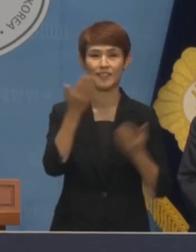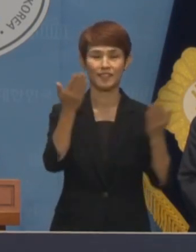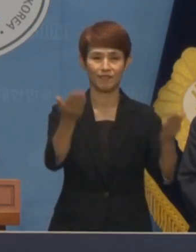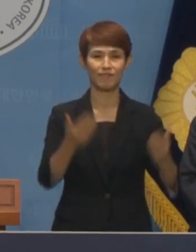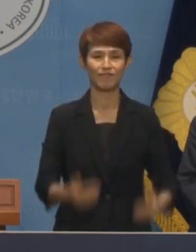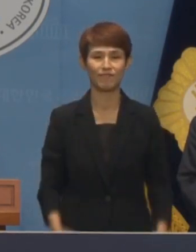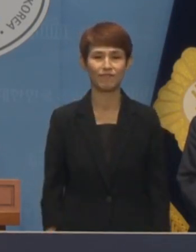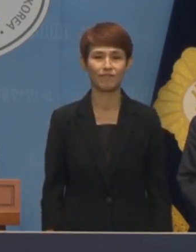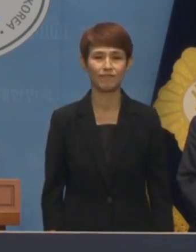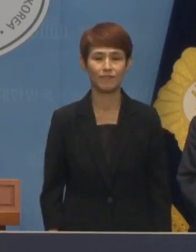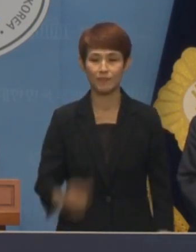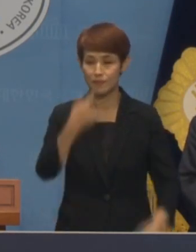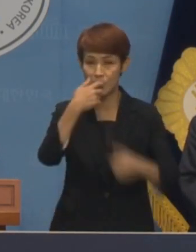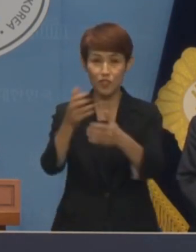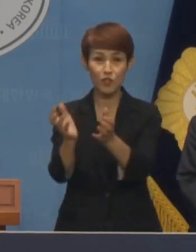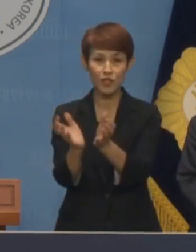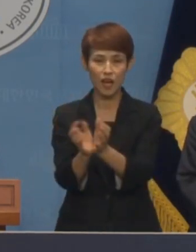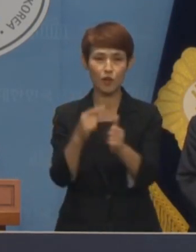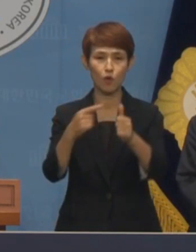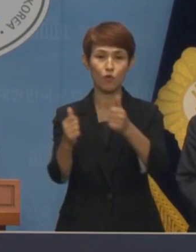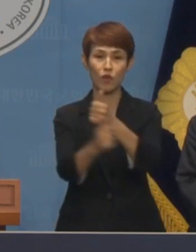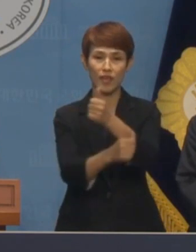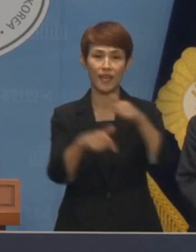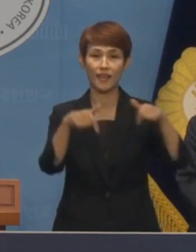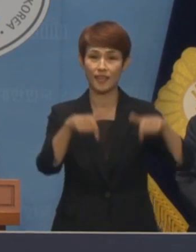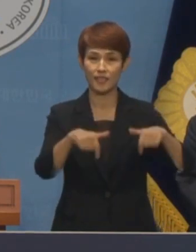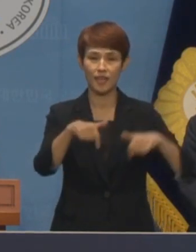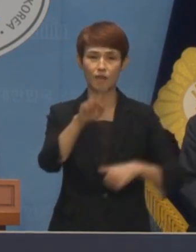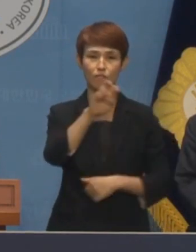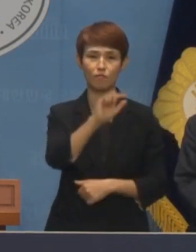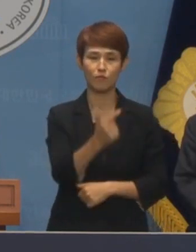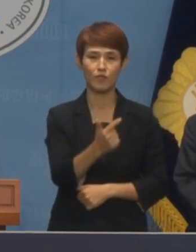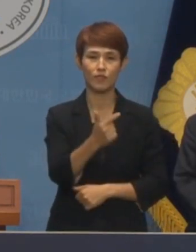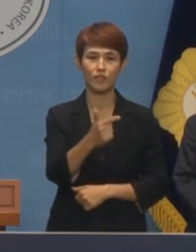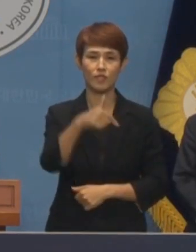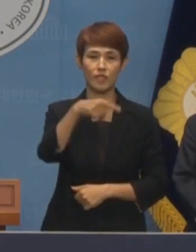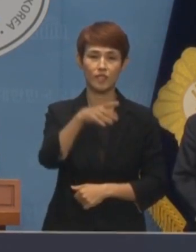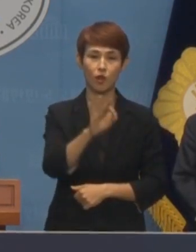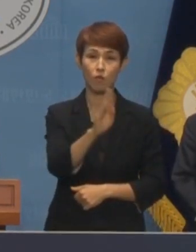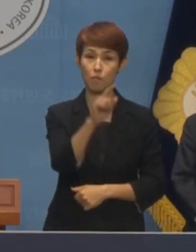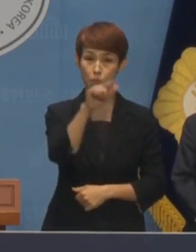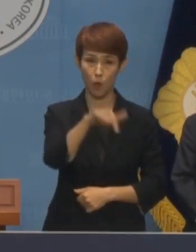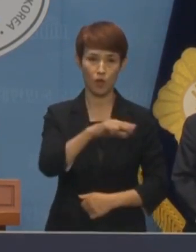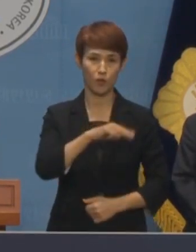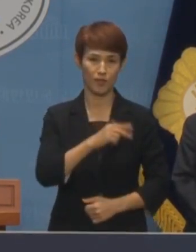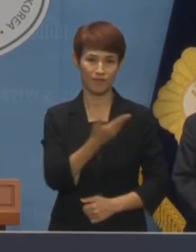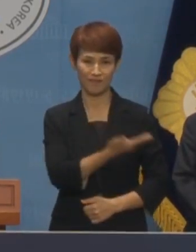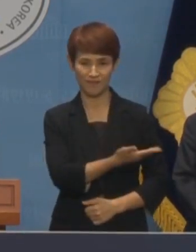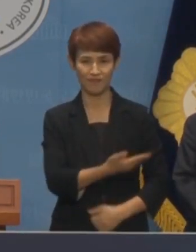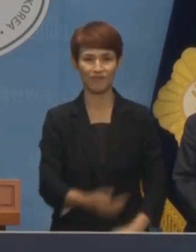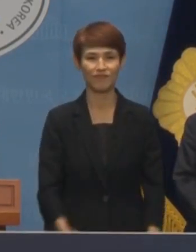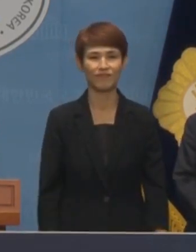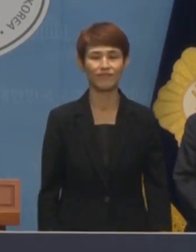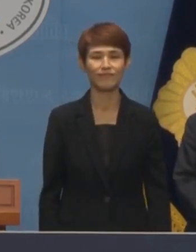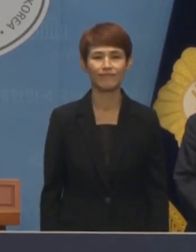소개해드리겠습니다. 더불어민주당 교육위원회 간사이신 문정복 의원님 참석해